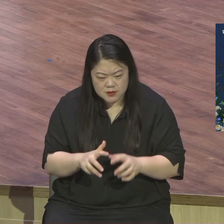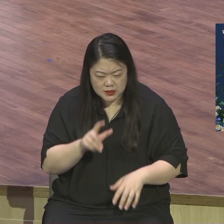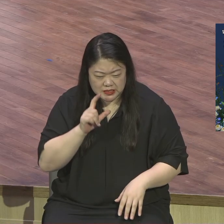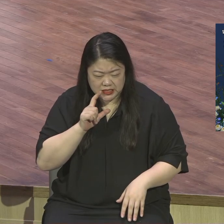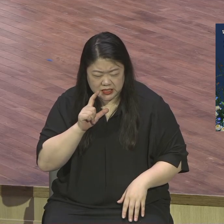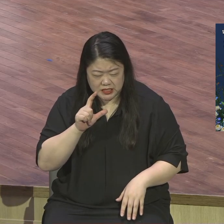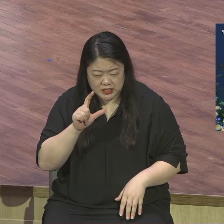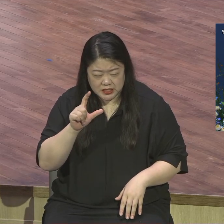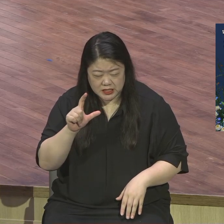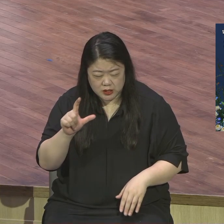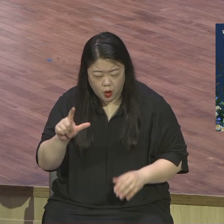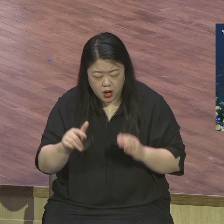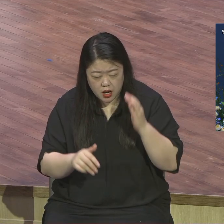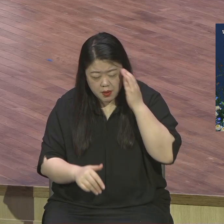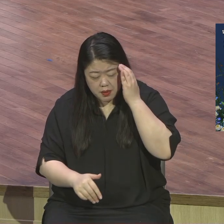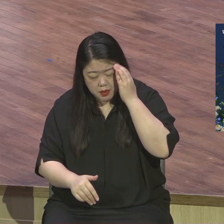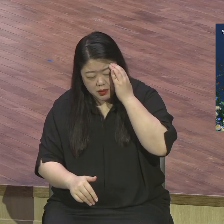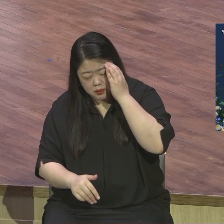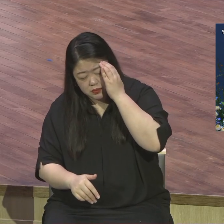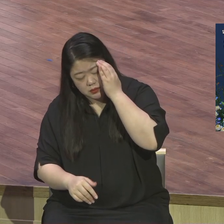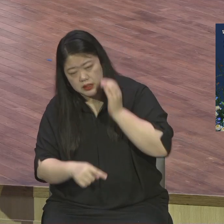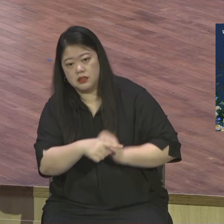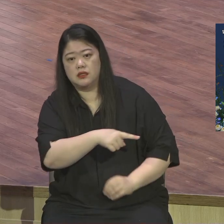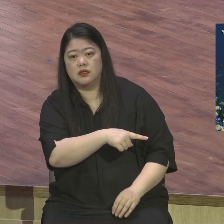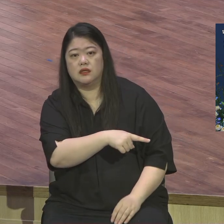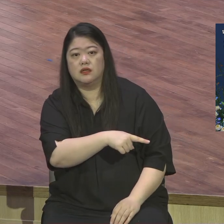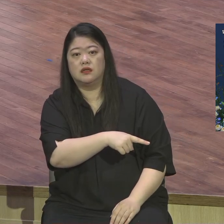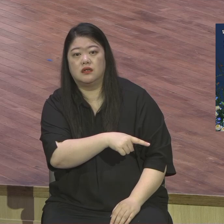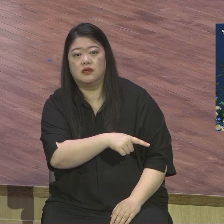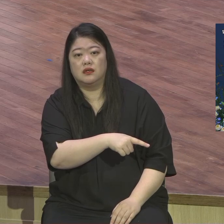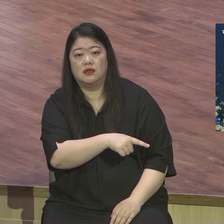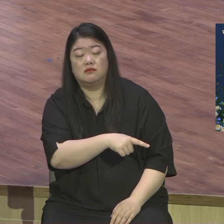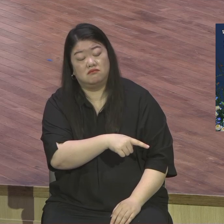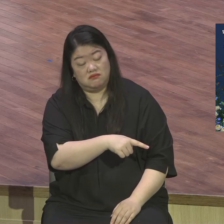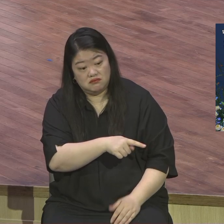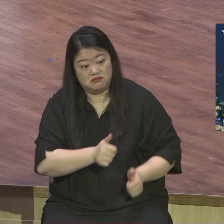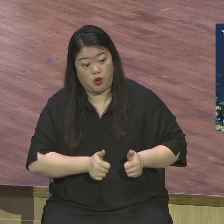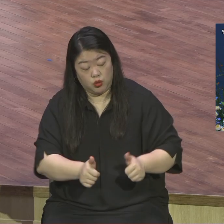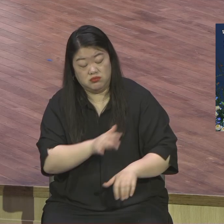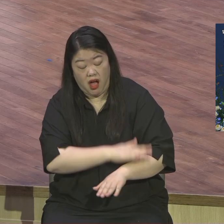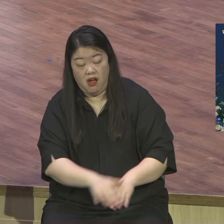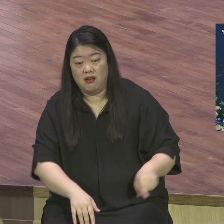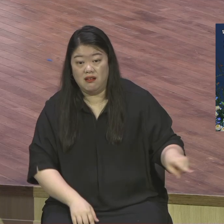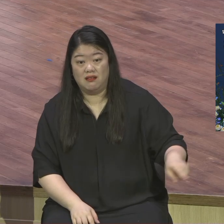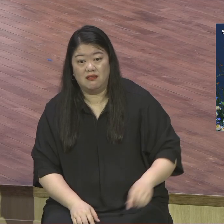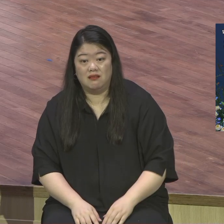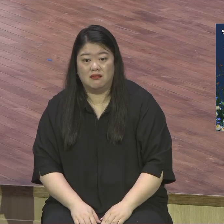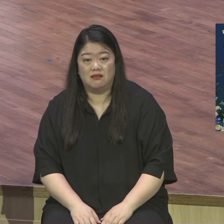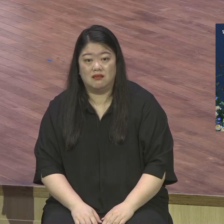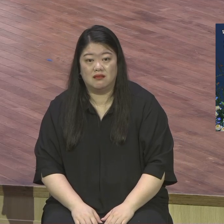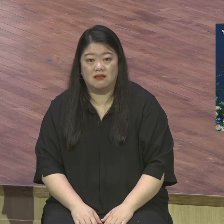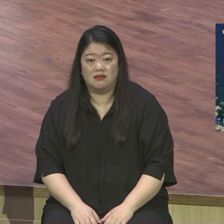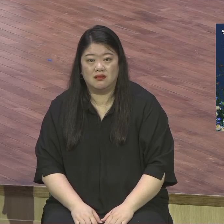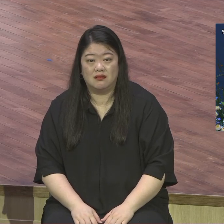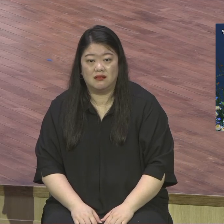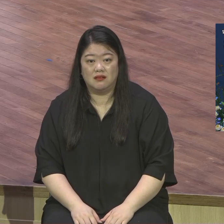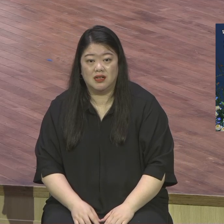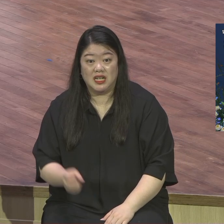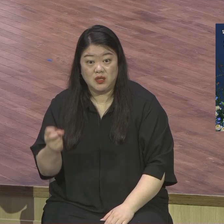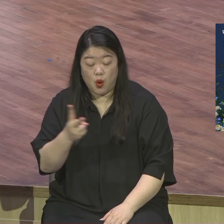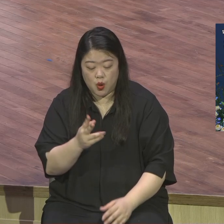이 일에 쓰임받는 도구가 되지 사단 심부를 하는 사람들